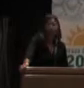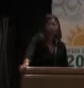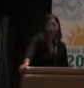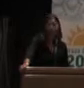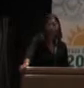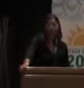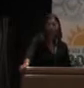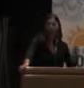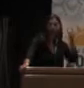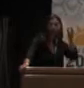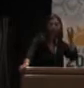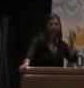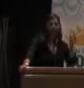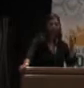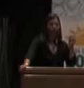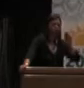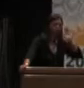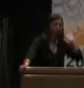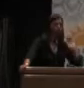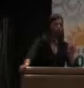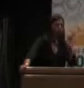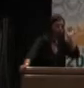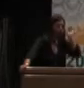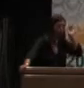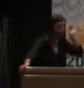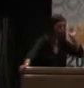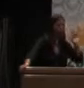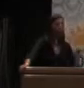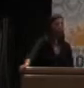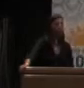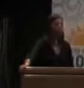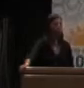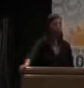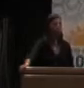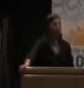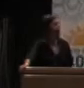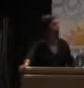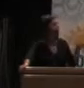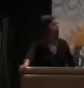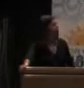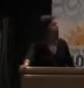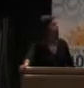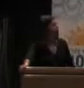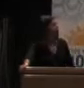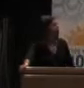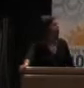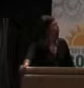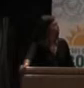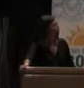mejor de todo lo que yo estoy contando hay algo que os sirve. Con que os sirva una pequeña cosa ya es suficiente. Yo fui en noviembre a